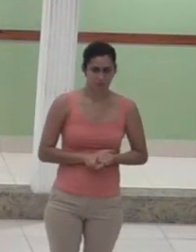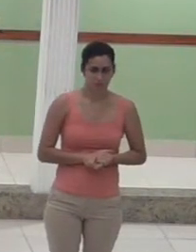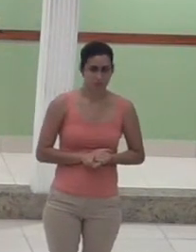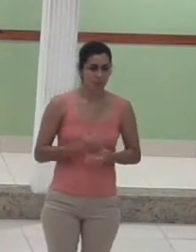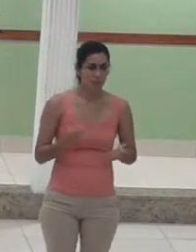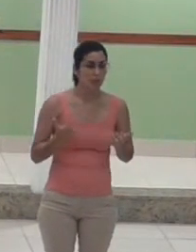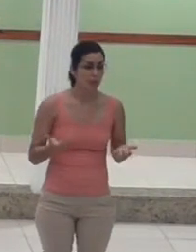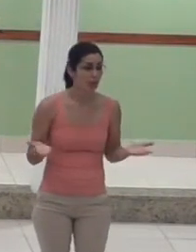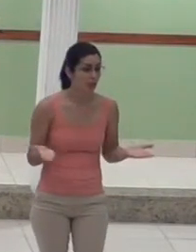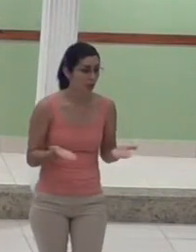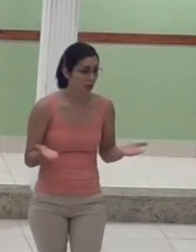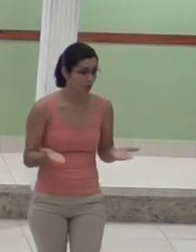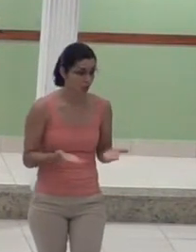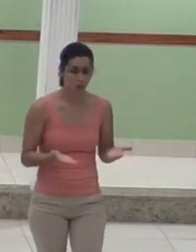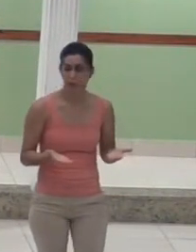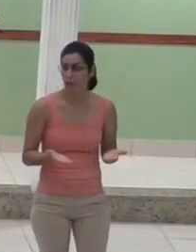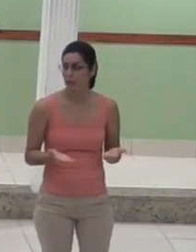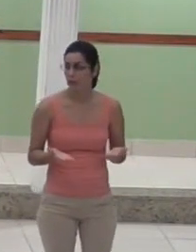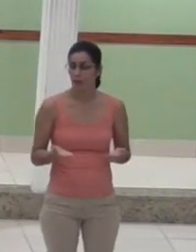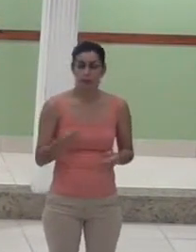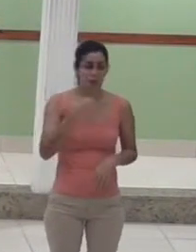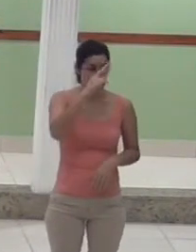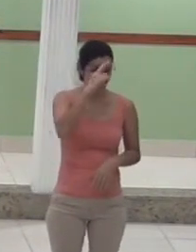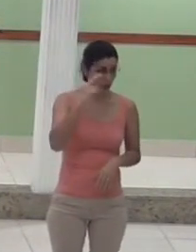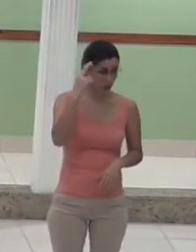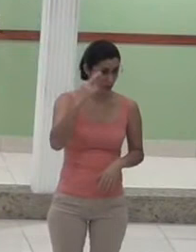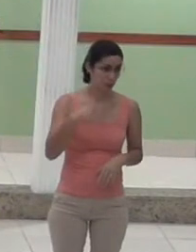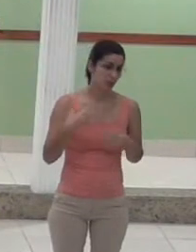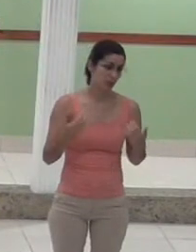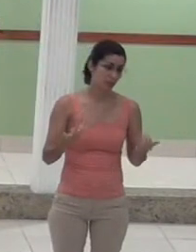Roseli. Ela tem uma palavra para dar à igreja.